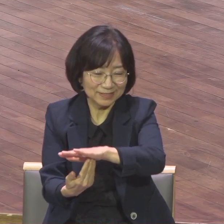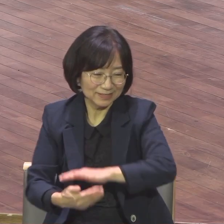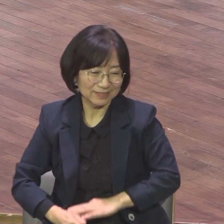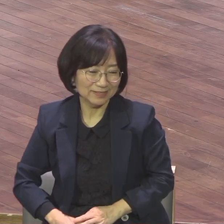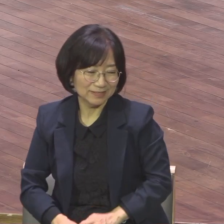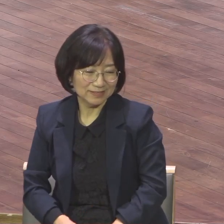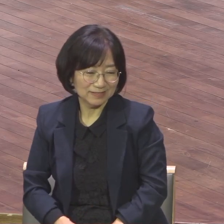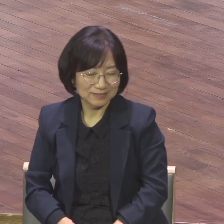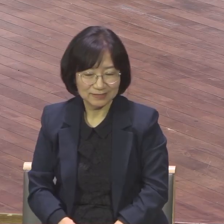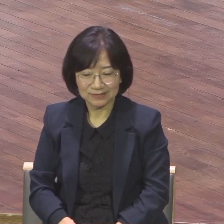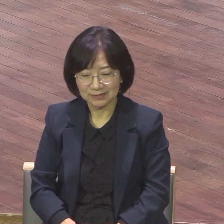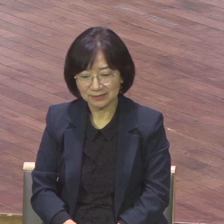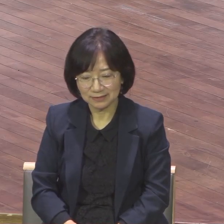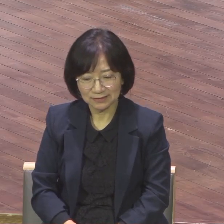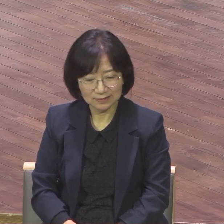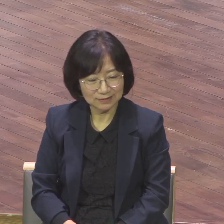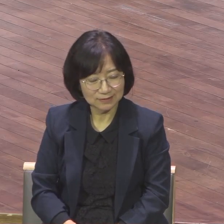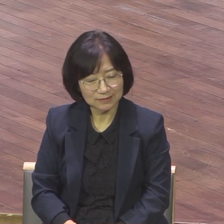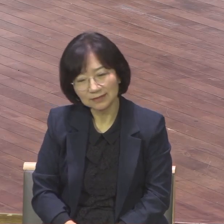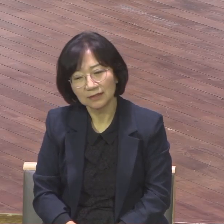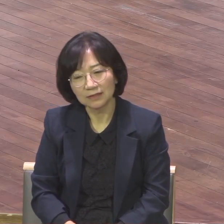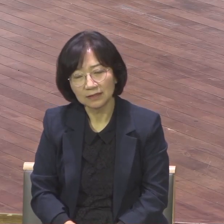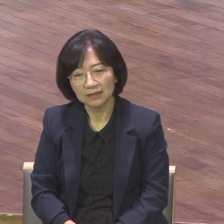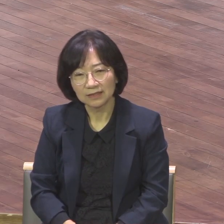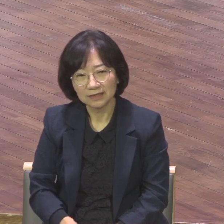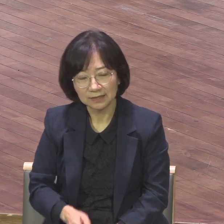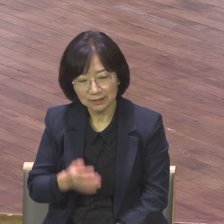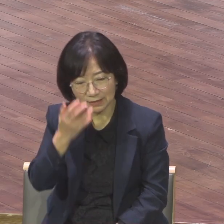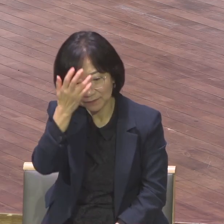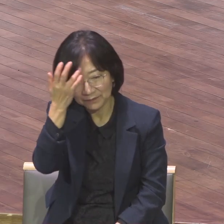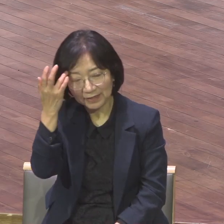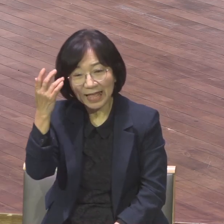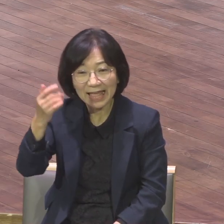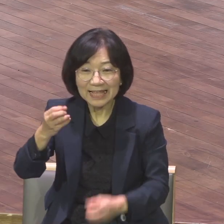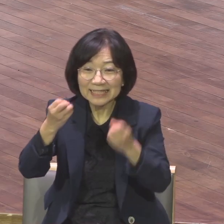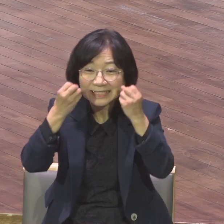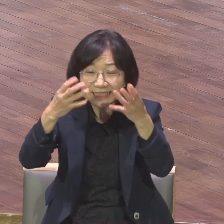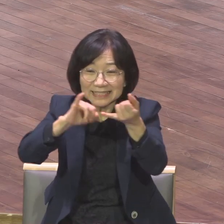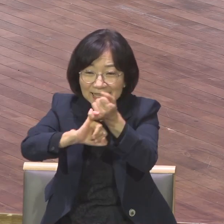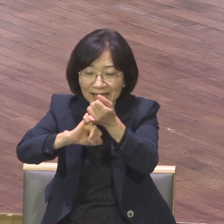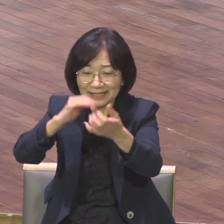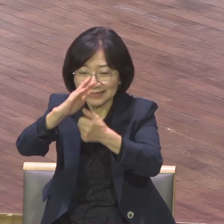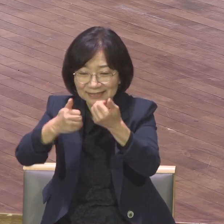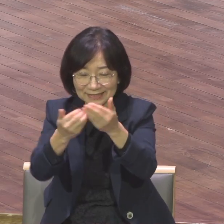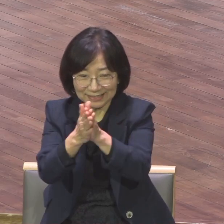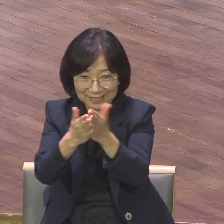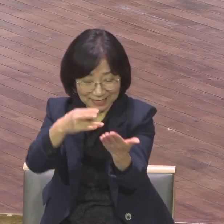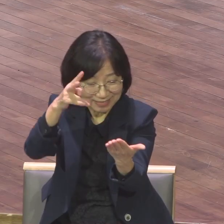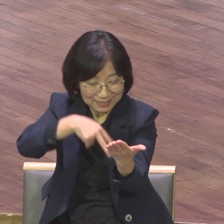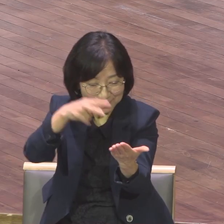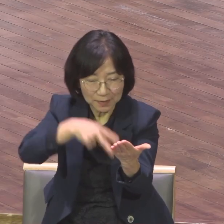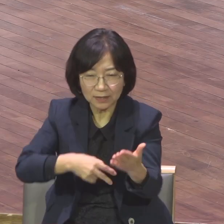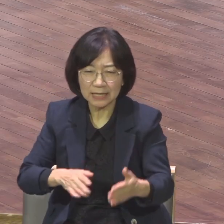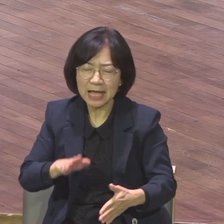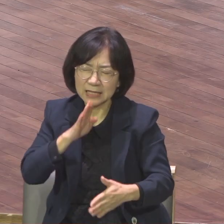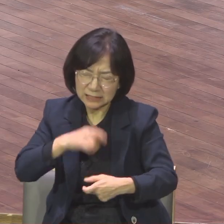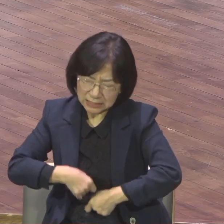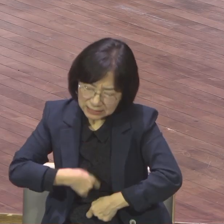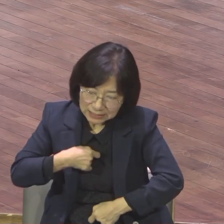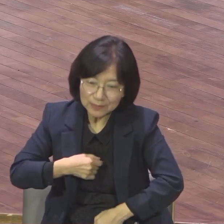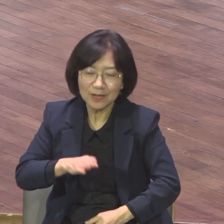신약에서는 예수님께서 이렇게 말씀하시죠. 진실로 진실로 내게 이르노니, 이런 표현이 종종